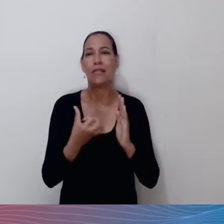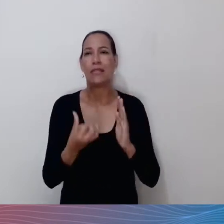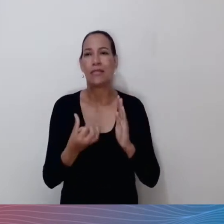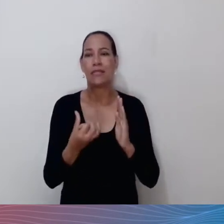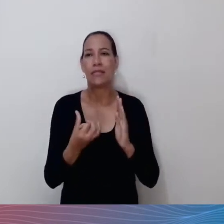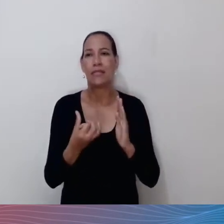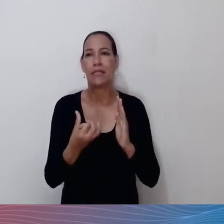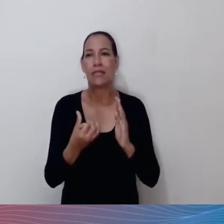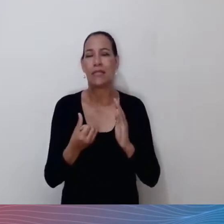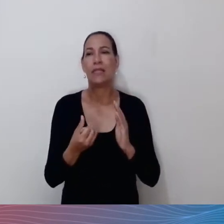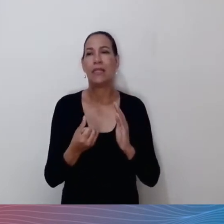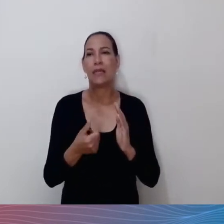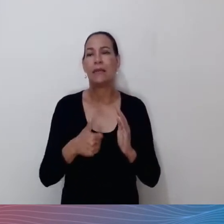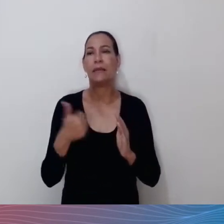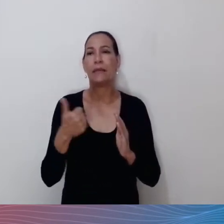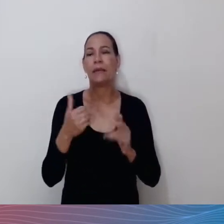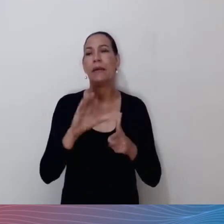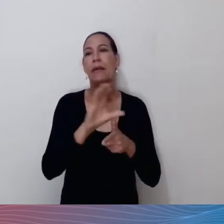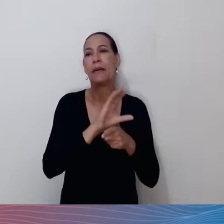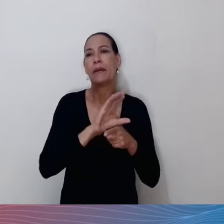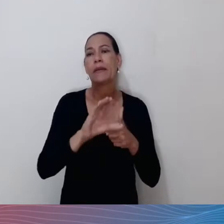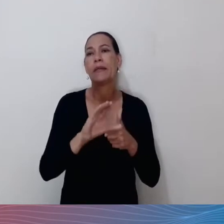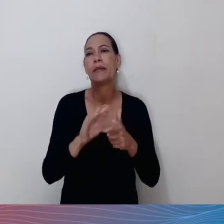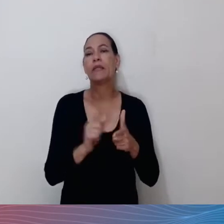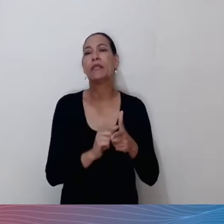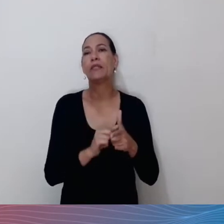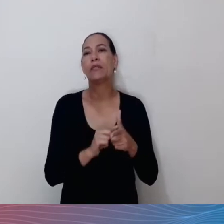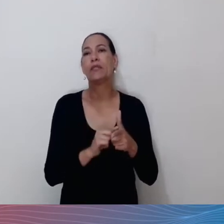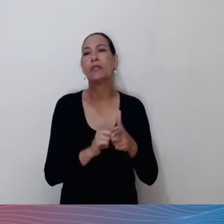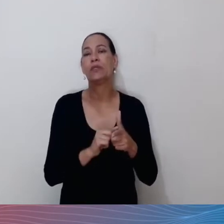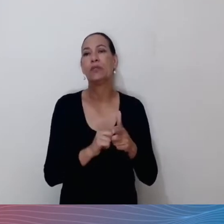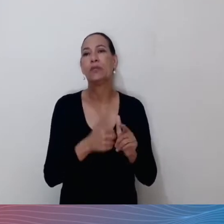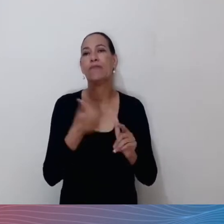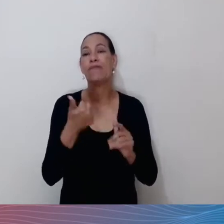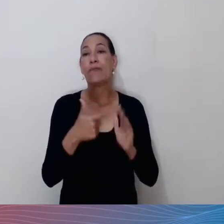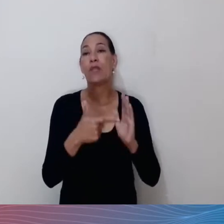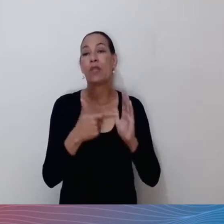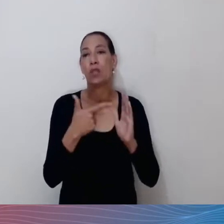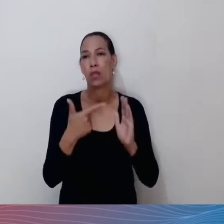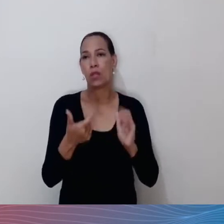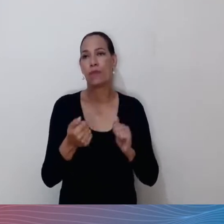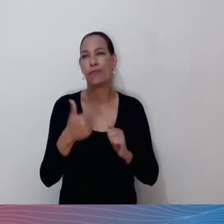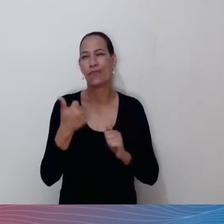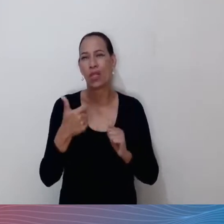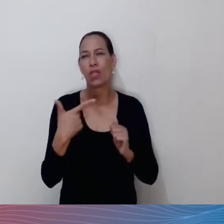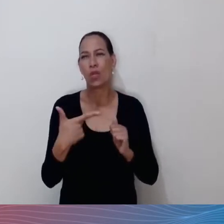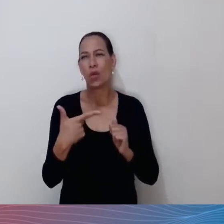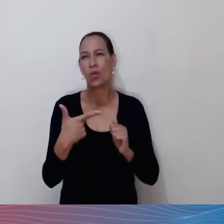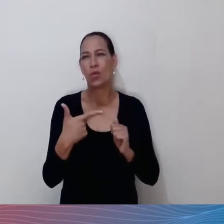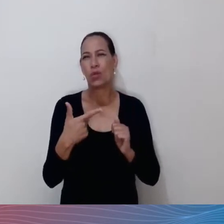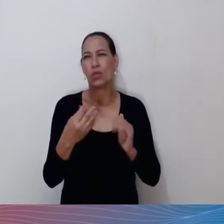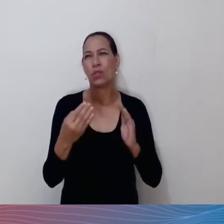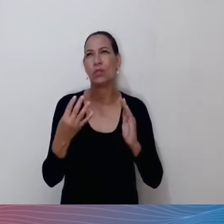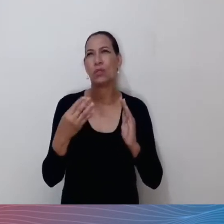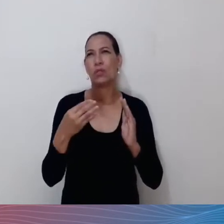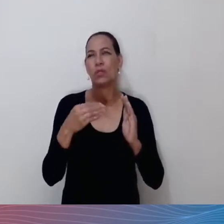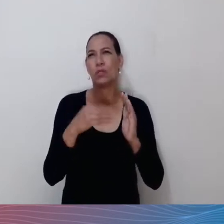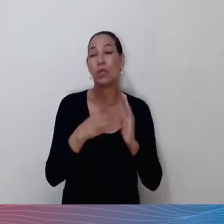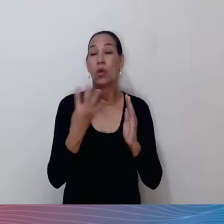nós colocamos juntos esses 6 versículos, nós vamos ver que